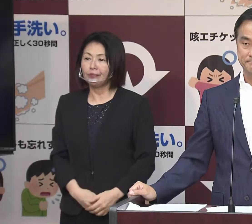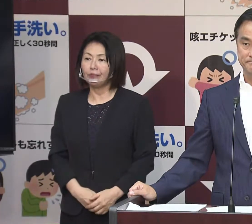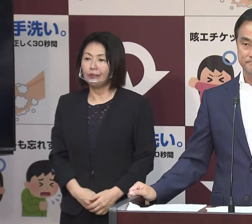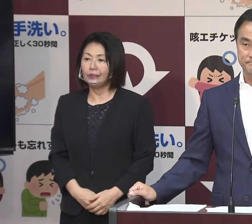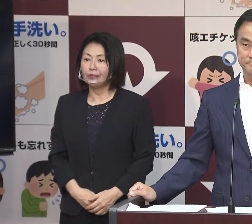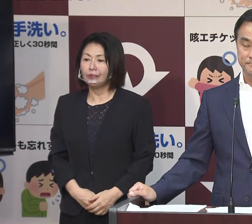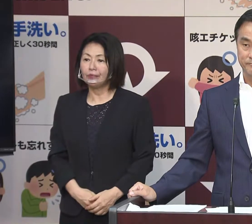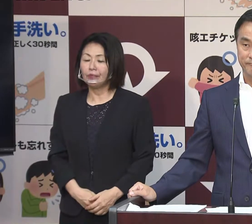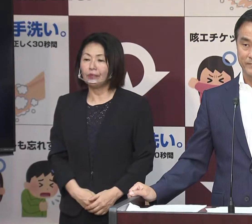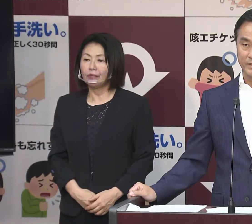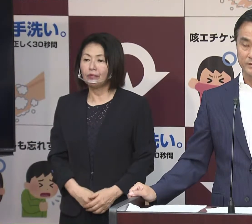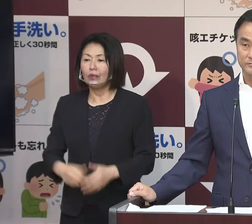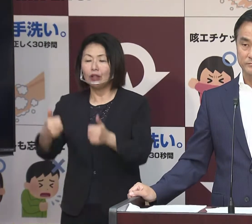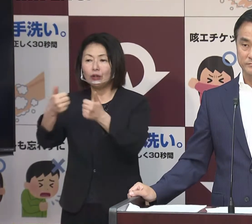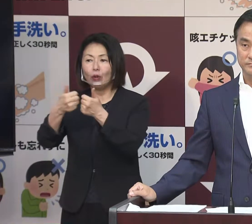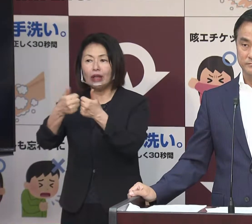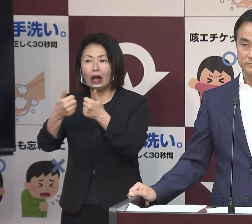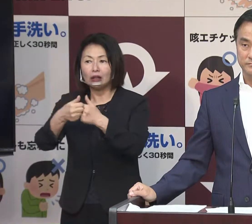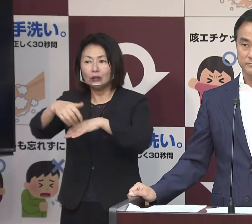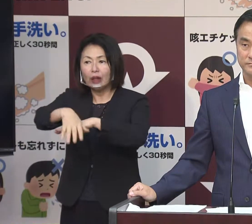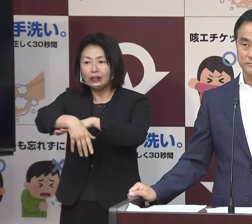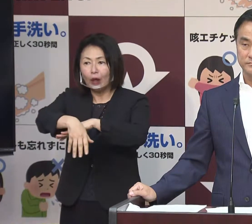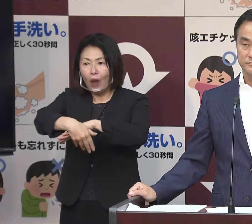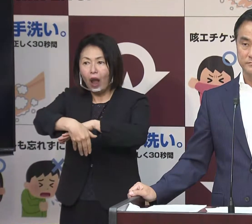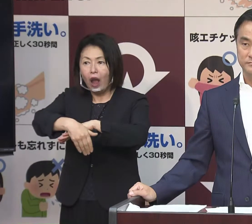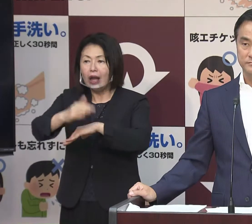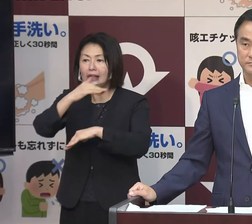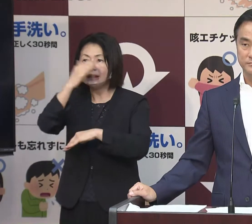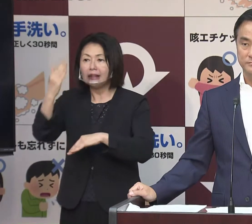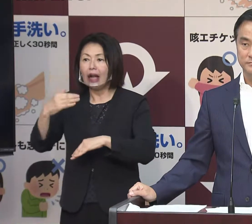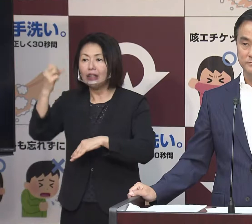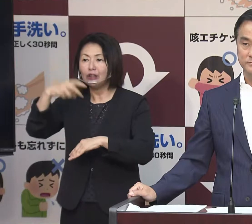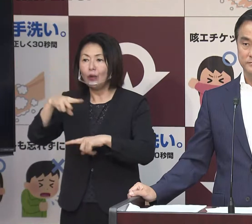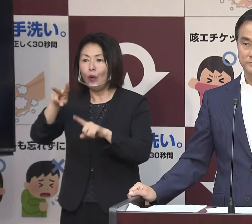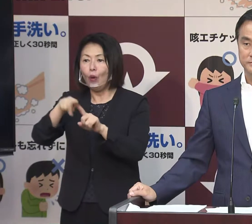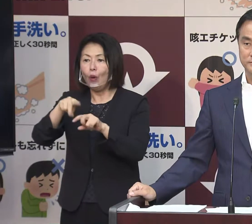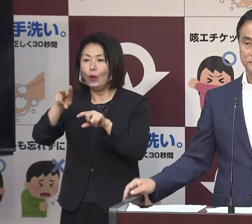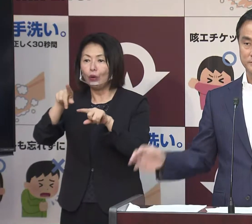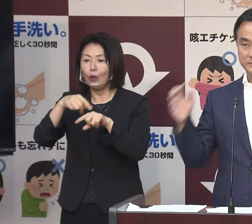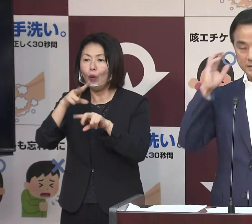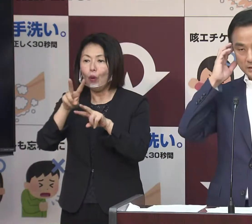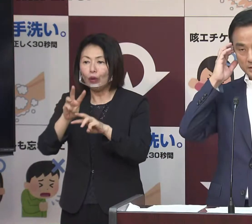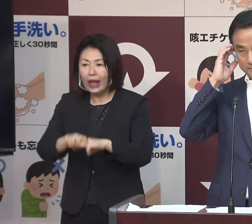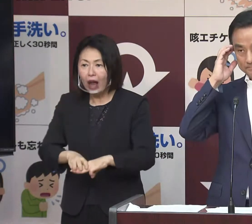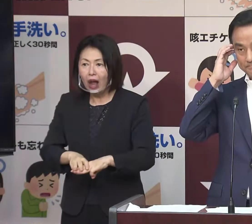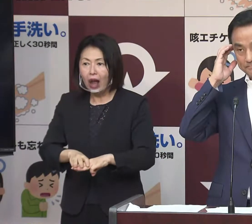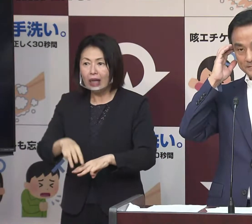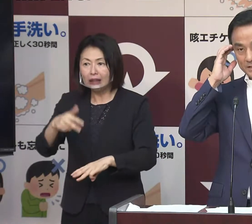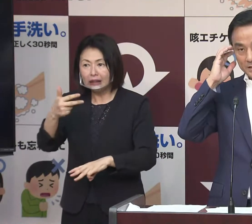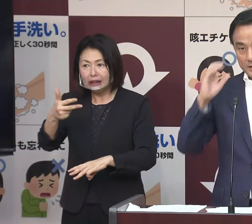で相談窓口が、対応小野田市の方になっても